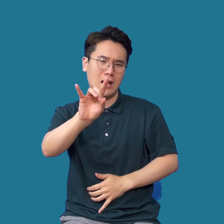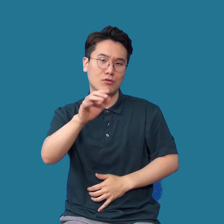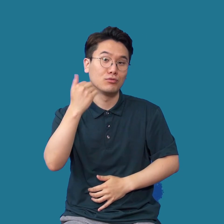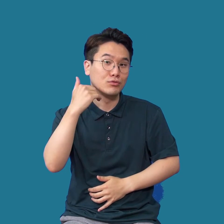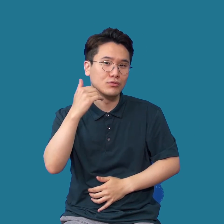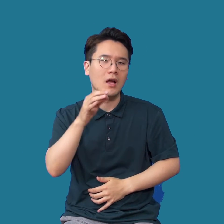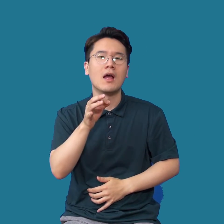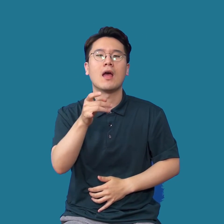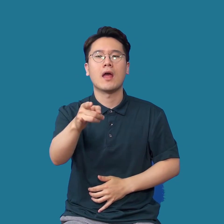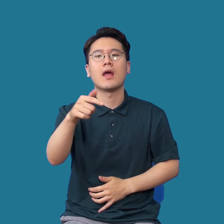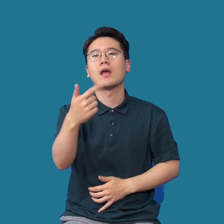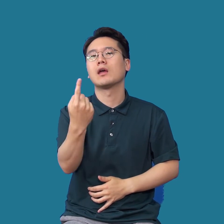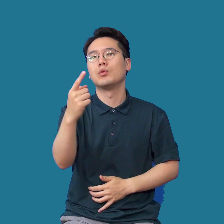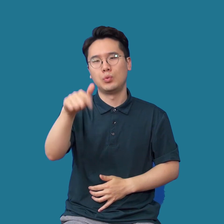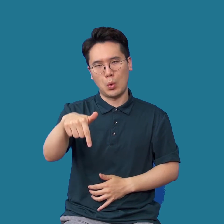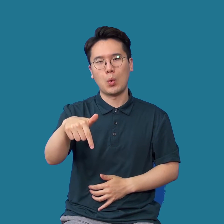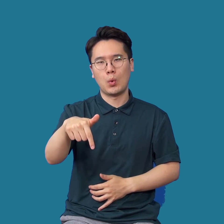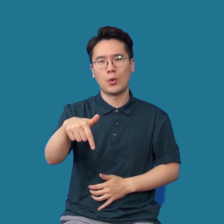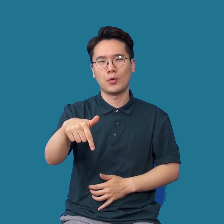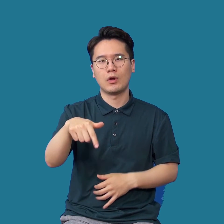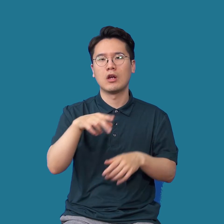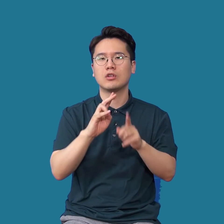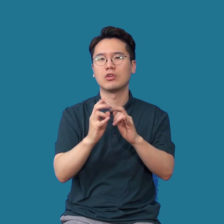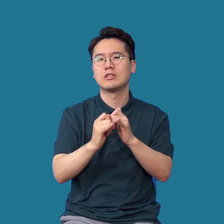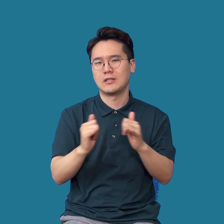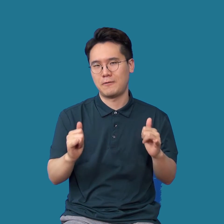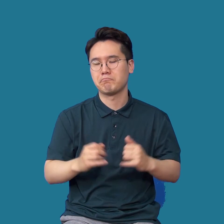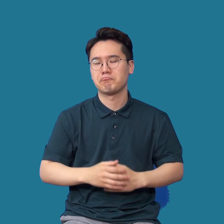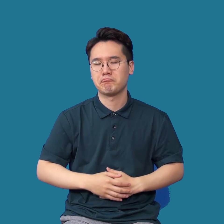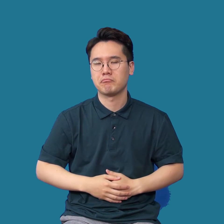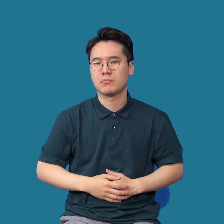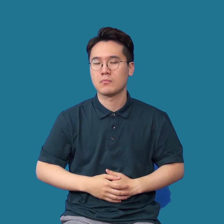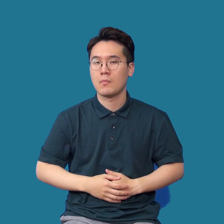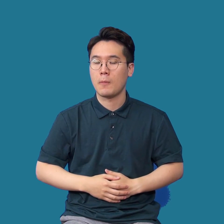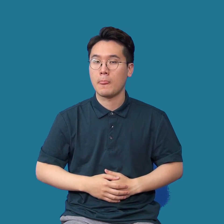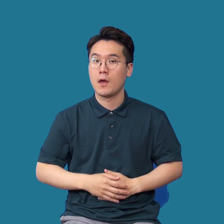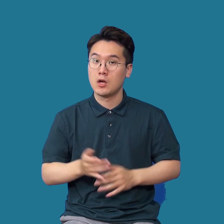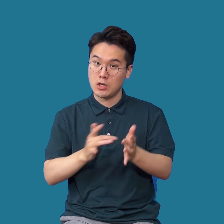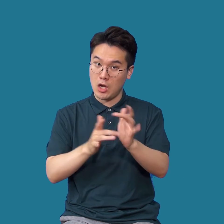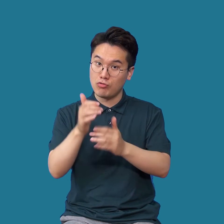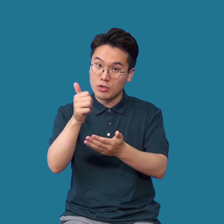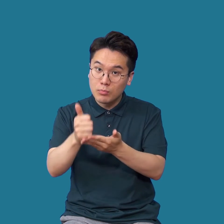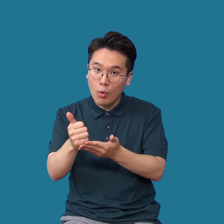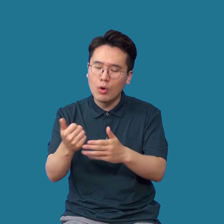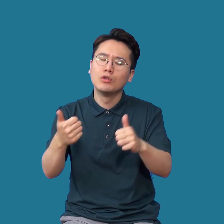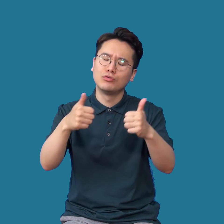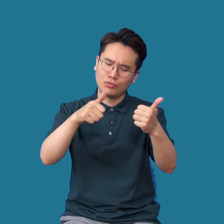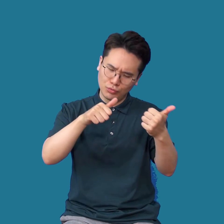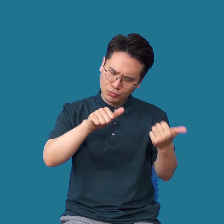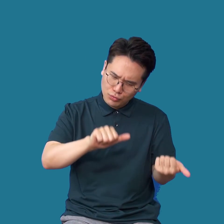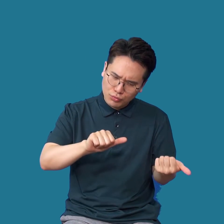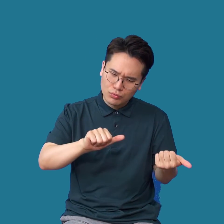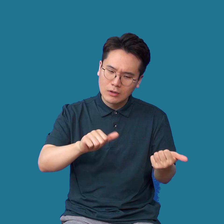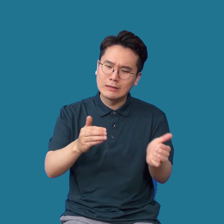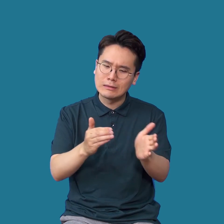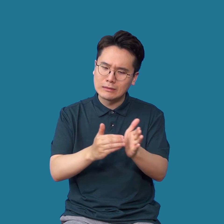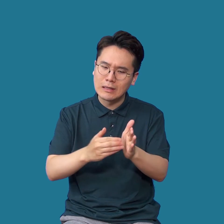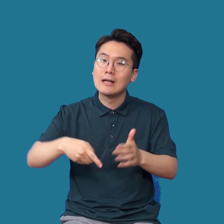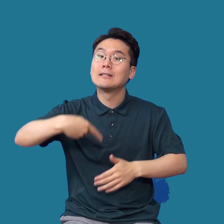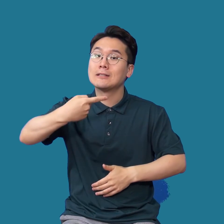통해서 천국에 갈 수 있습니다. 심지어는 예수님도 죽음을 통해서 천국에 가셨습니다.